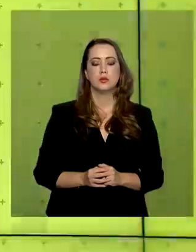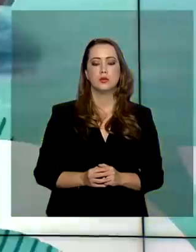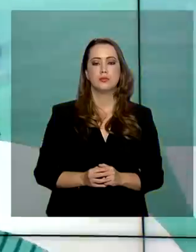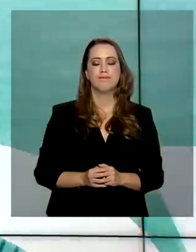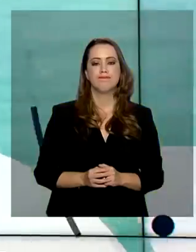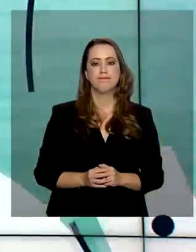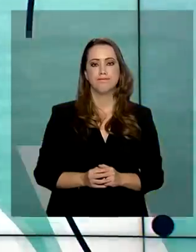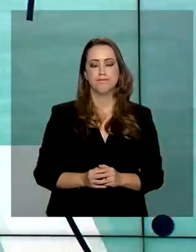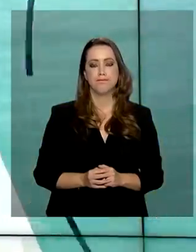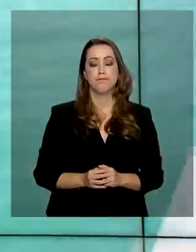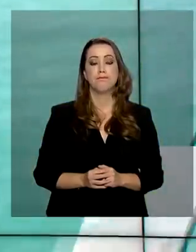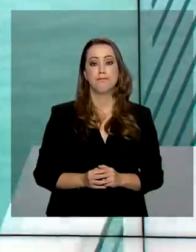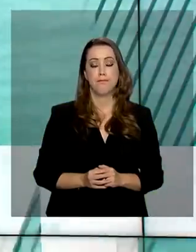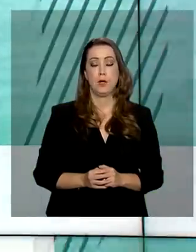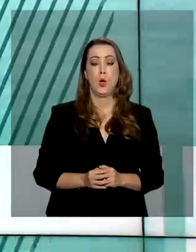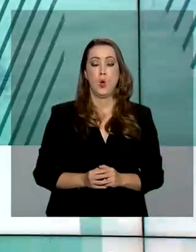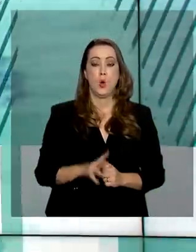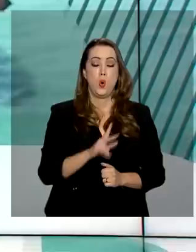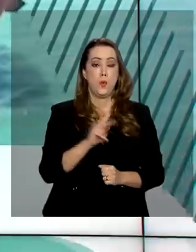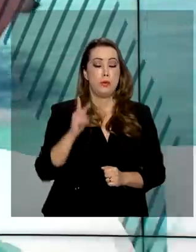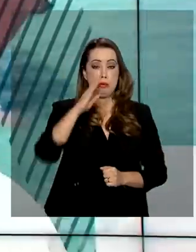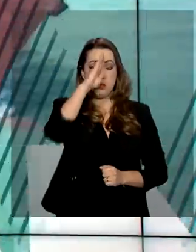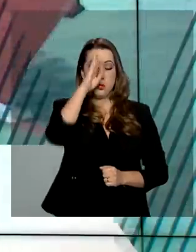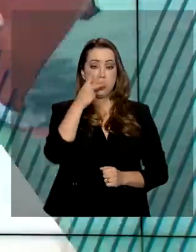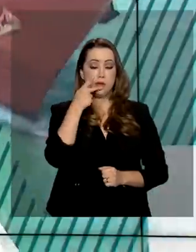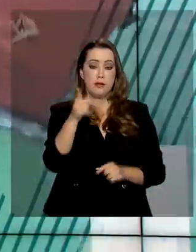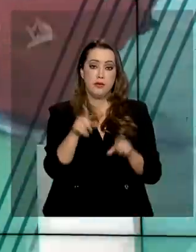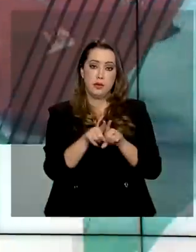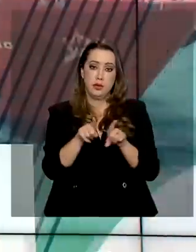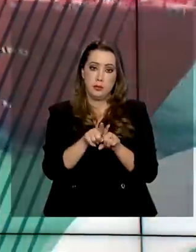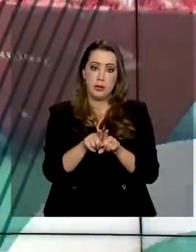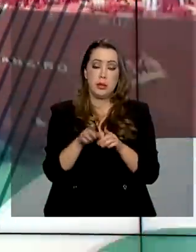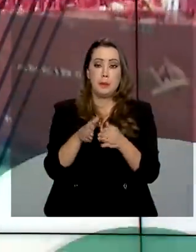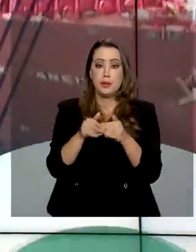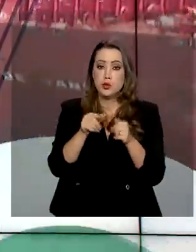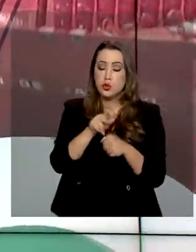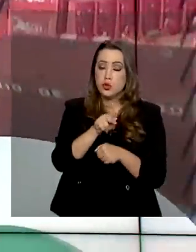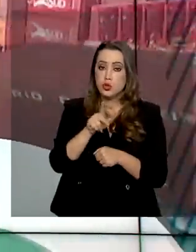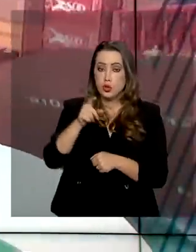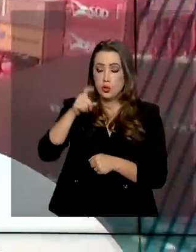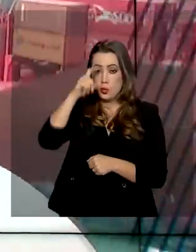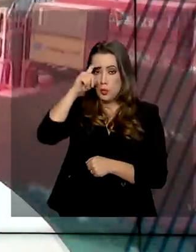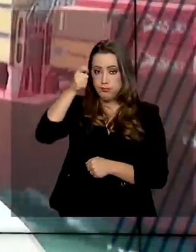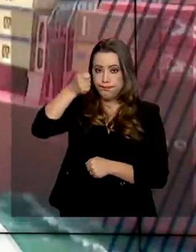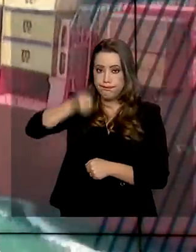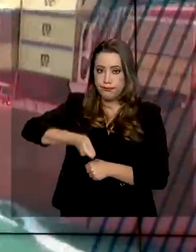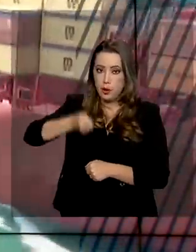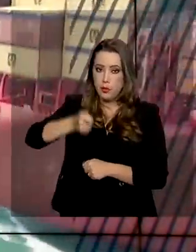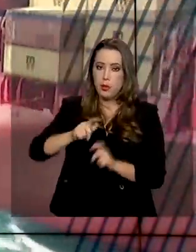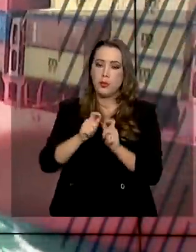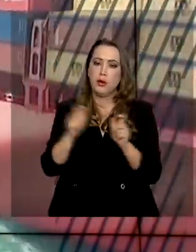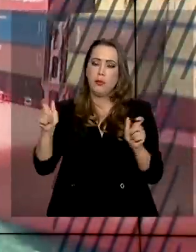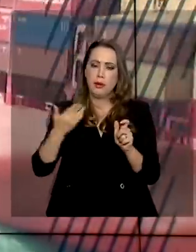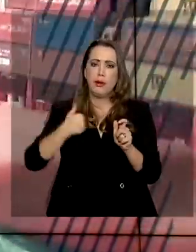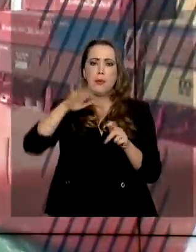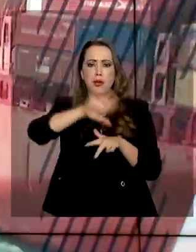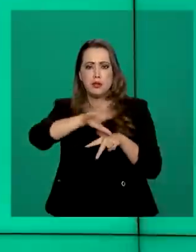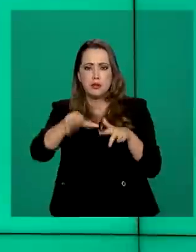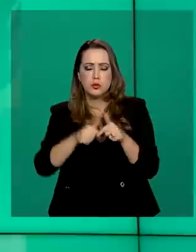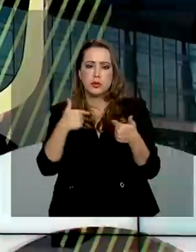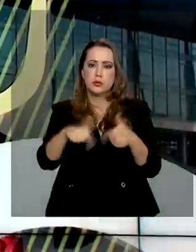O presidente disse ainda que o pedido dele a Sérgio Moro era de ampliar as operações de combate à corrupção.